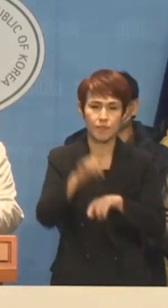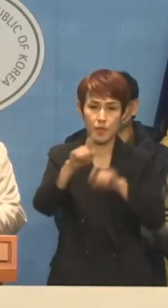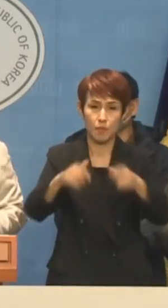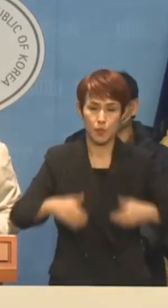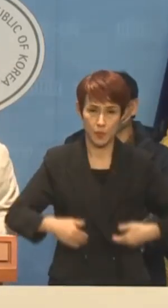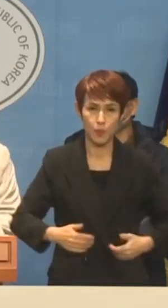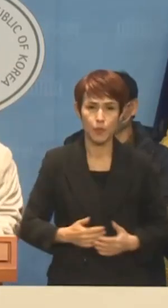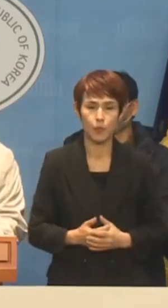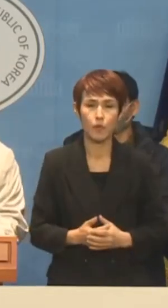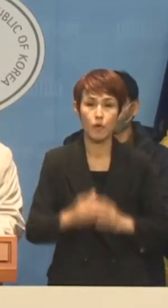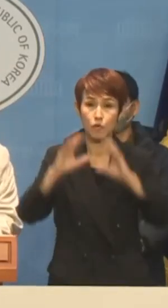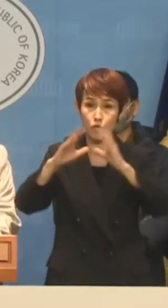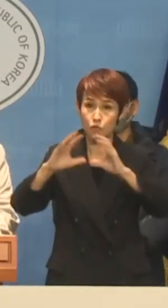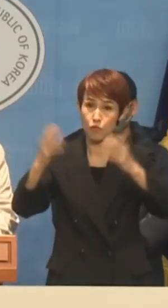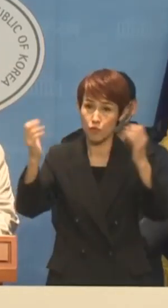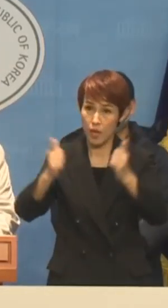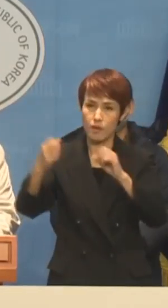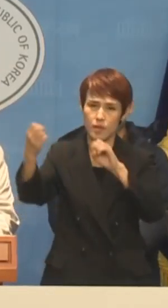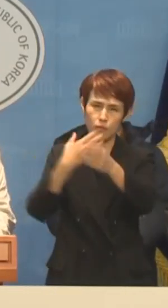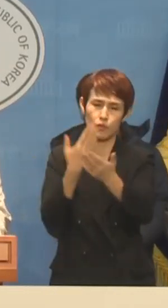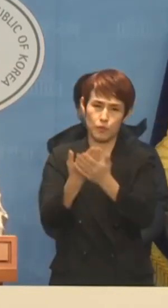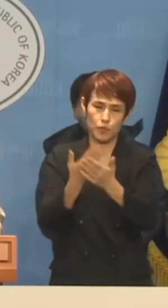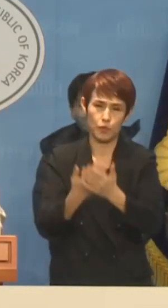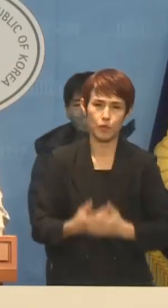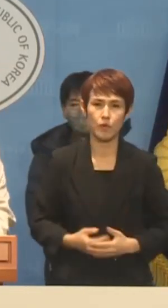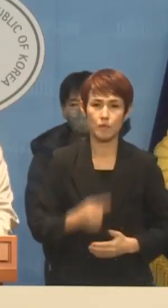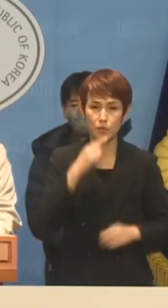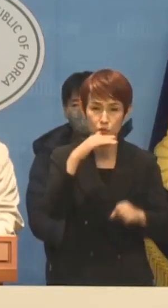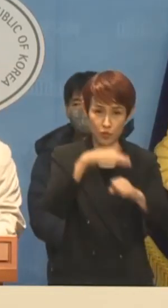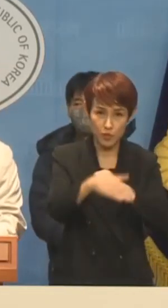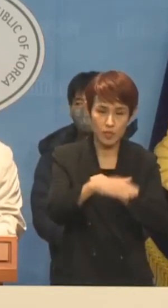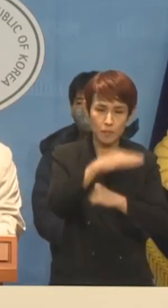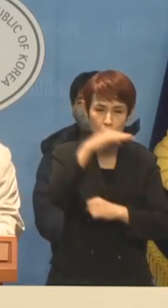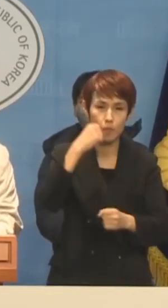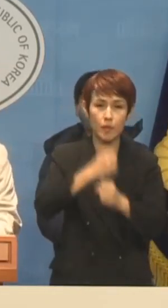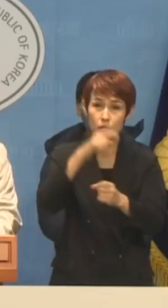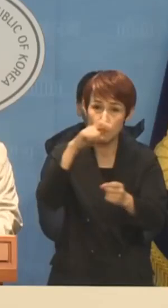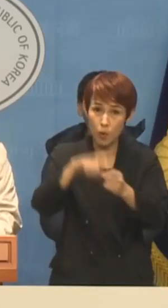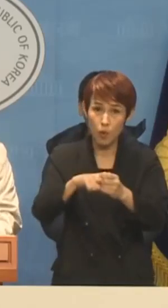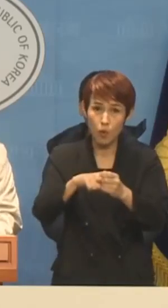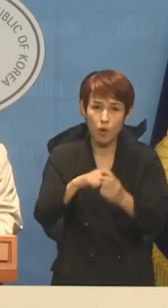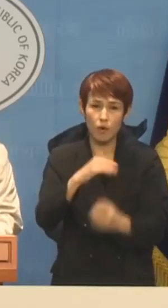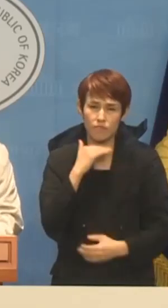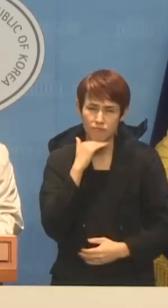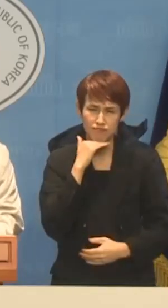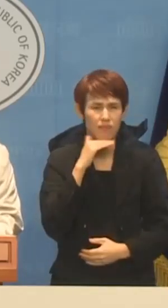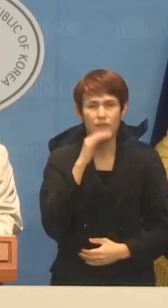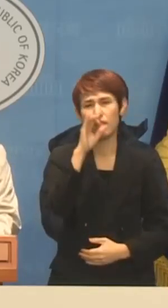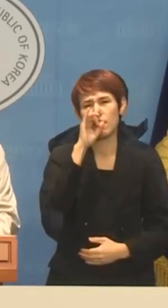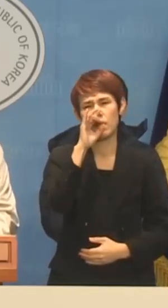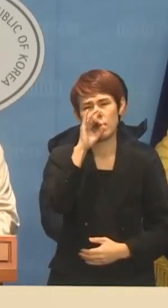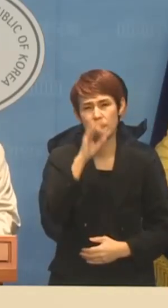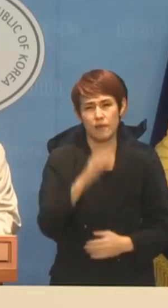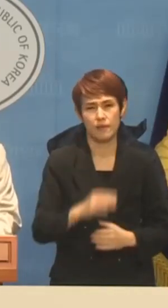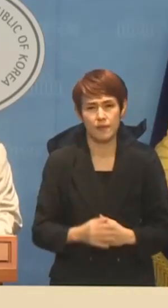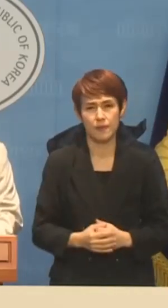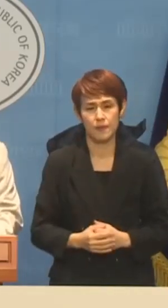이제 국회가 응답해야 할 때입니다. 대한민국의 민주주의를 바로 세우기 위해서라도 더는 지체할 수 없는 절박한